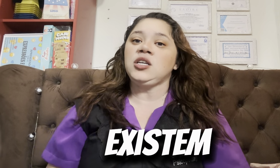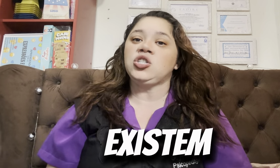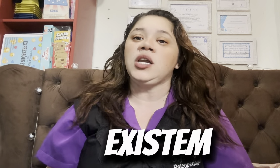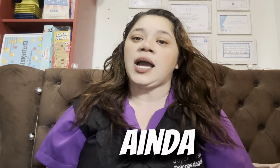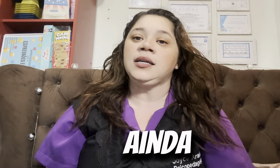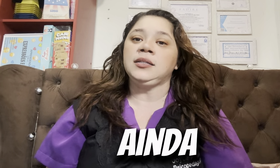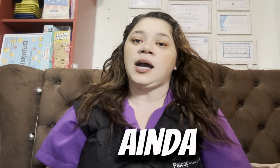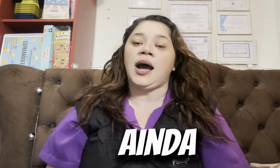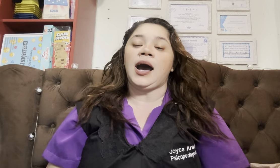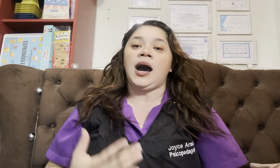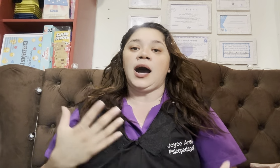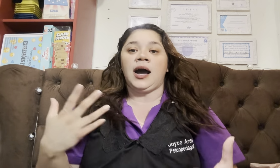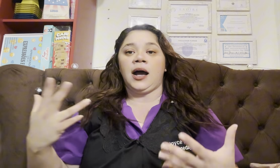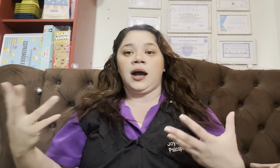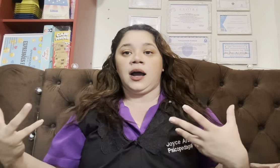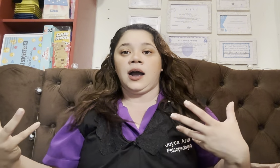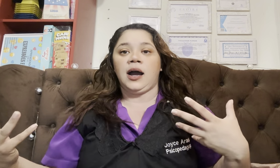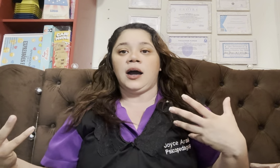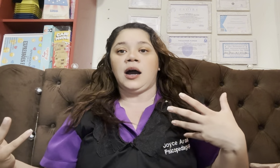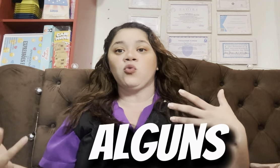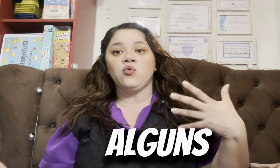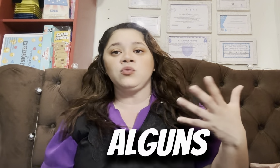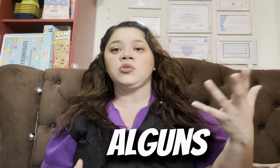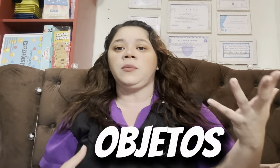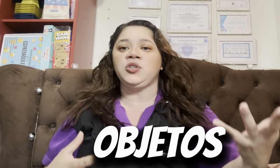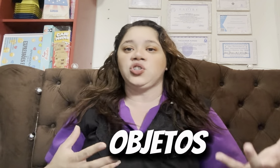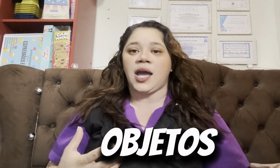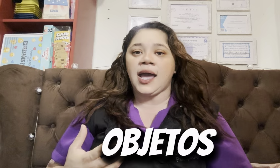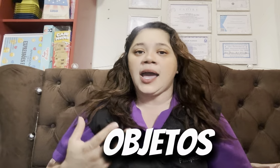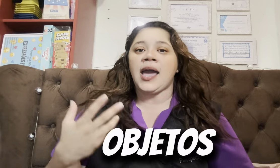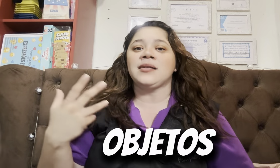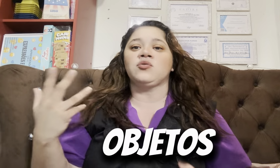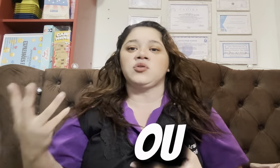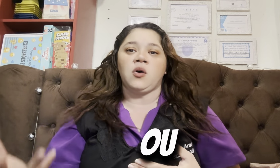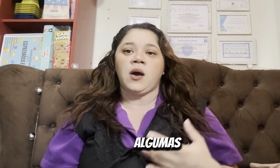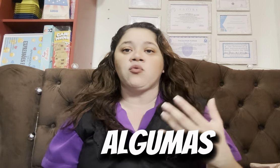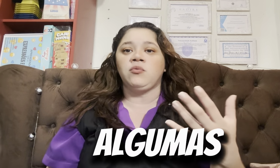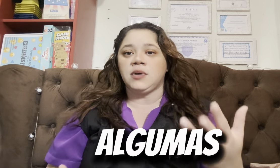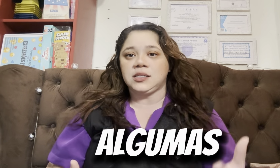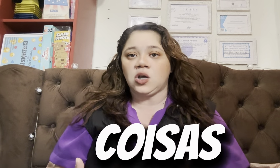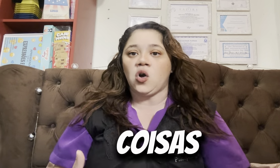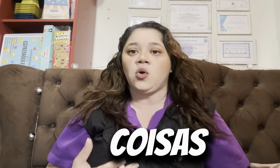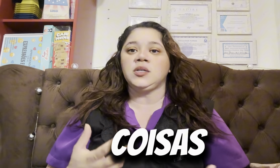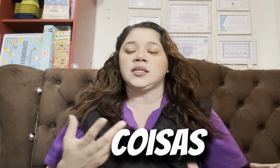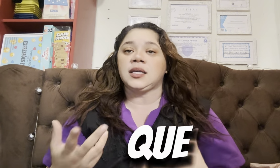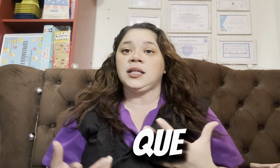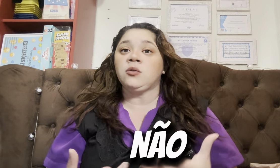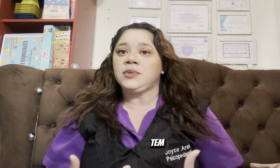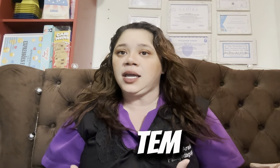existem ainda alguns objetos ou algumas coisas que não têm